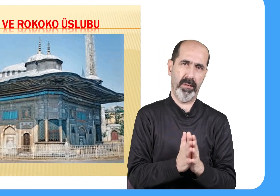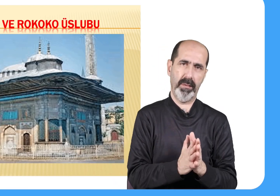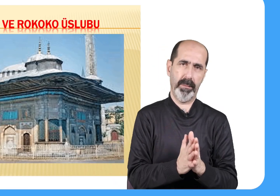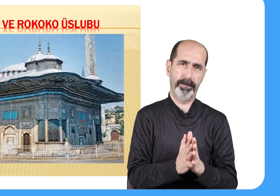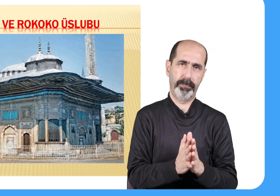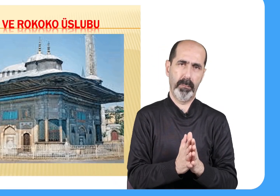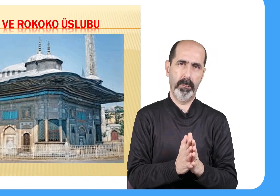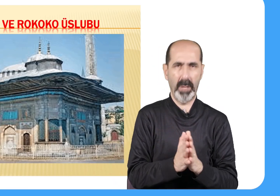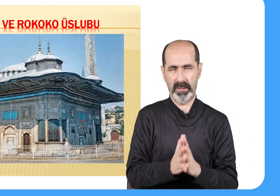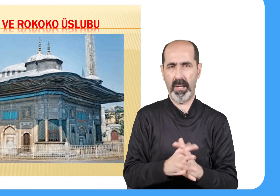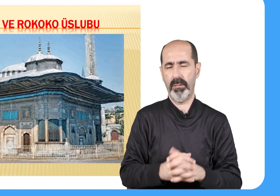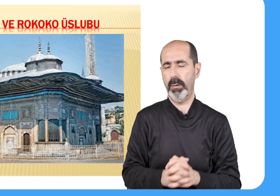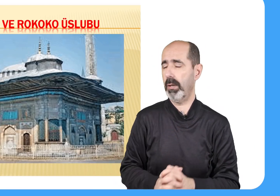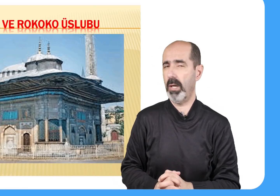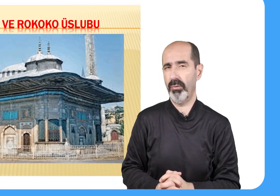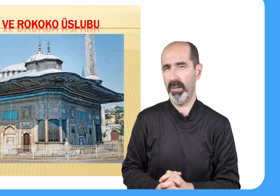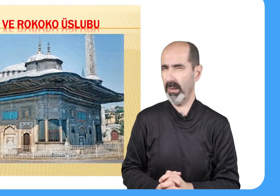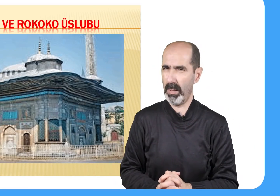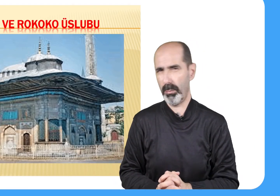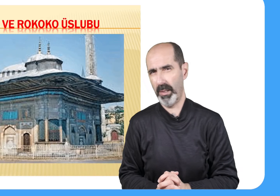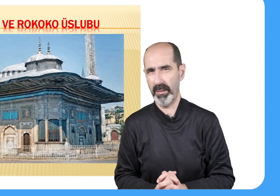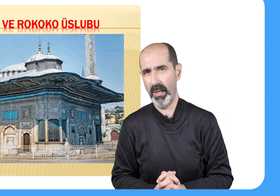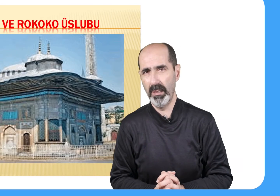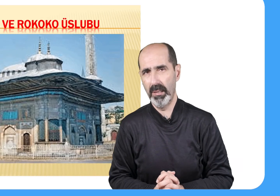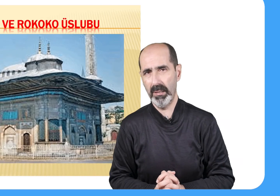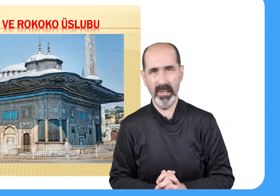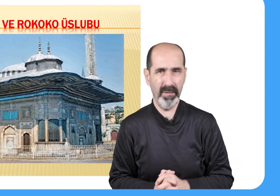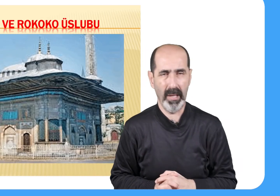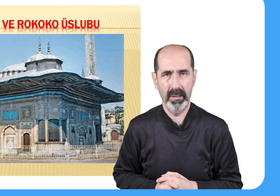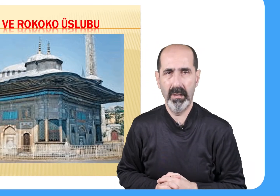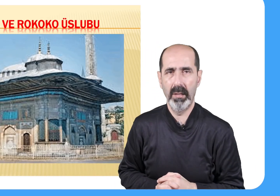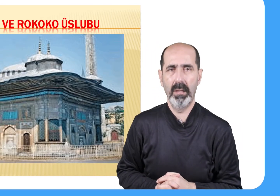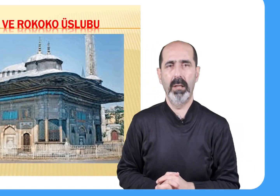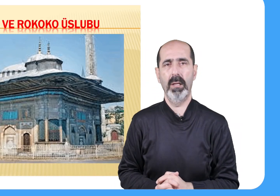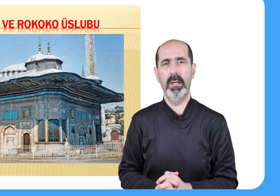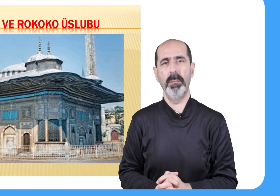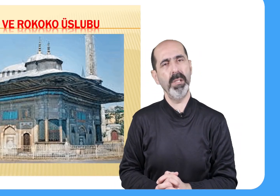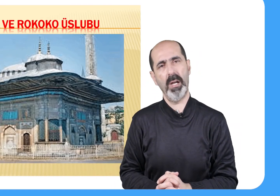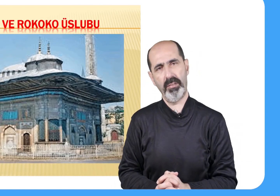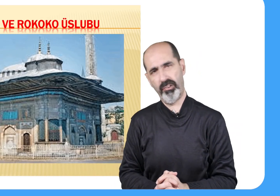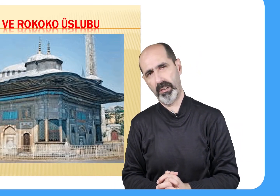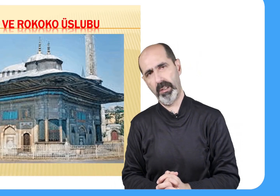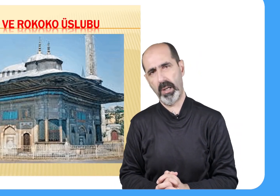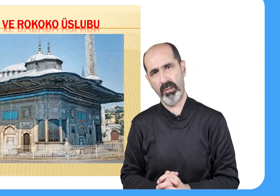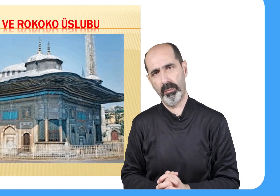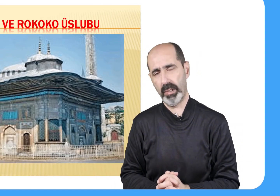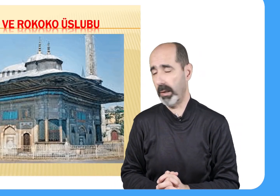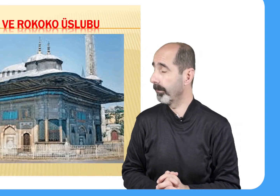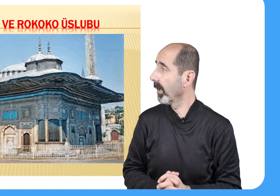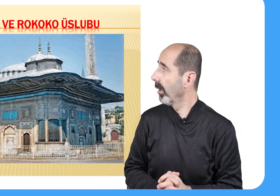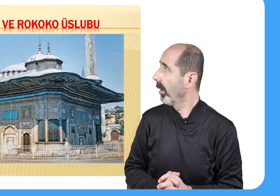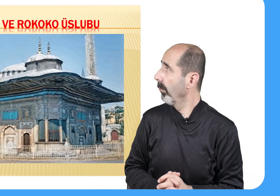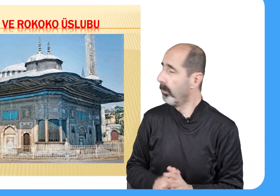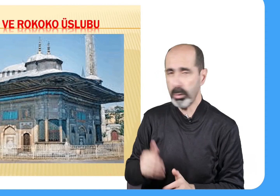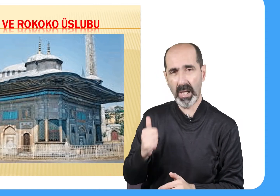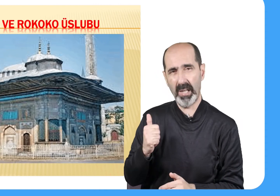süsleme tarzıdır Batı tarzı olarak karşılığını Barut biraz daha kilise mimarisi şeklinde karşımıza